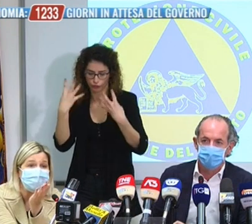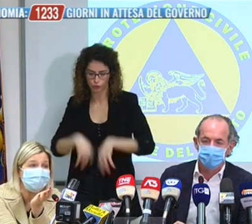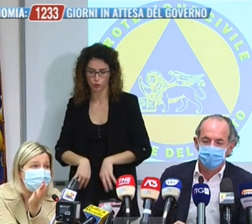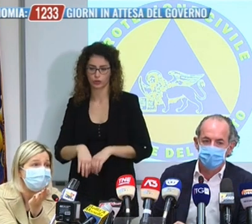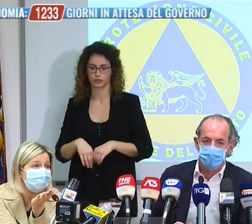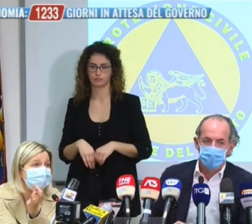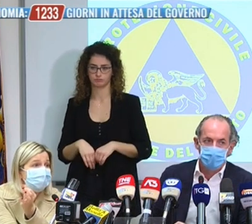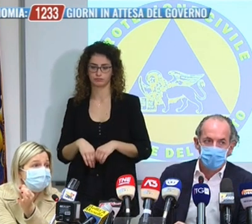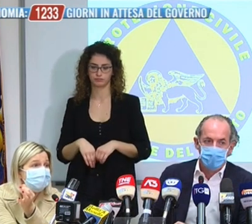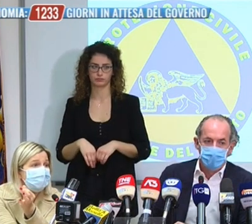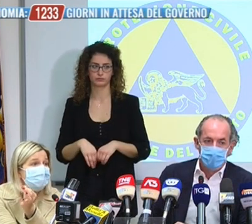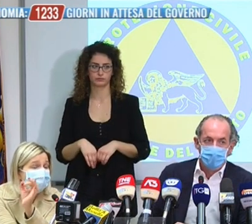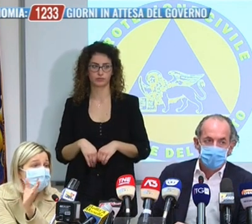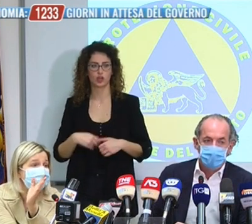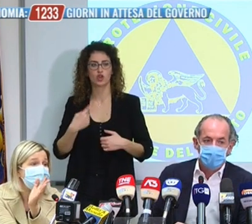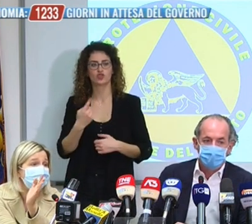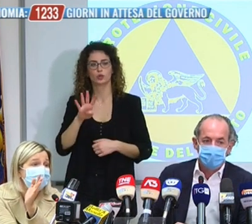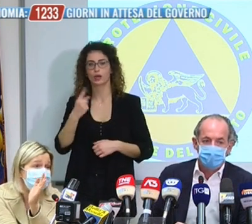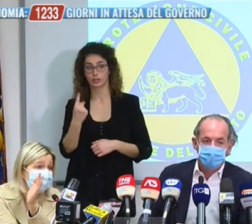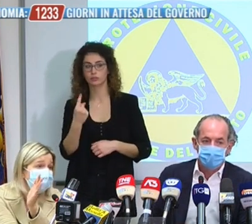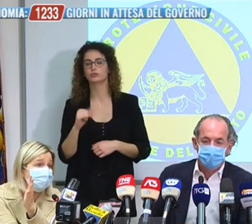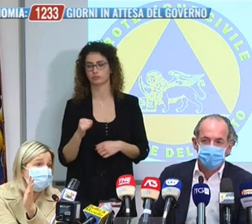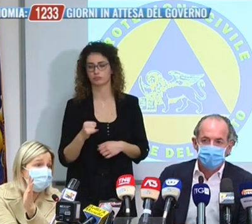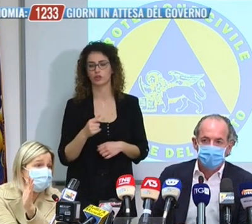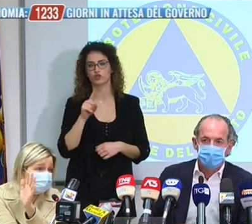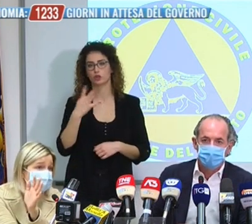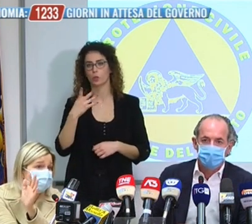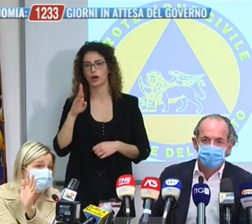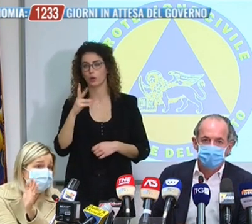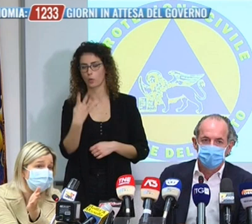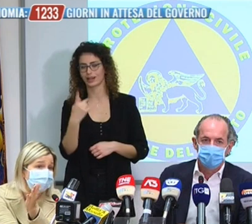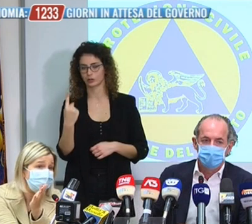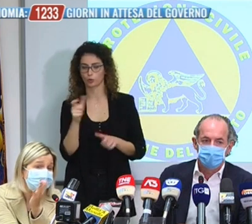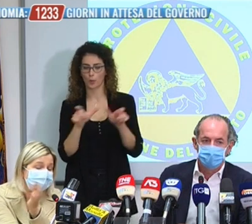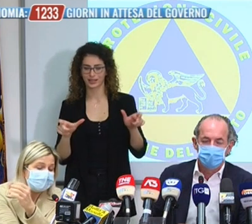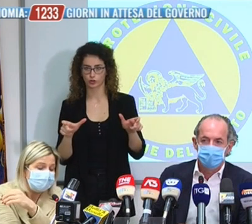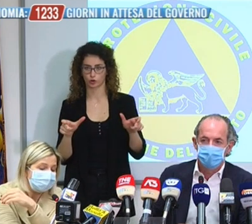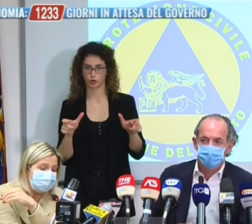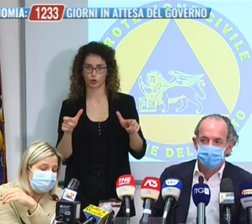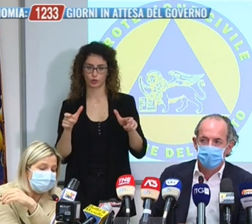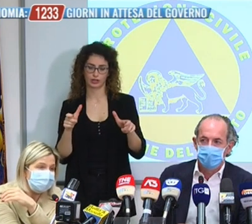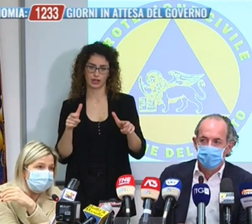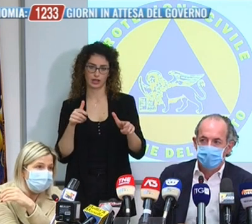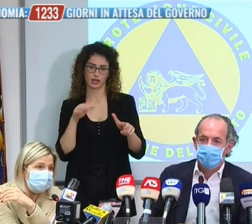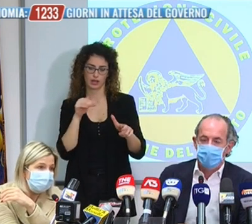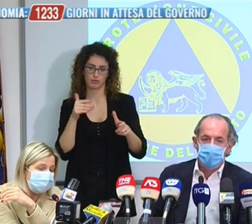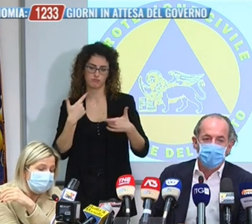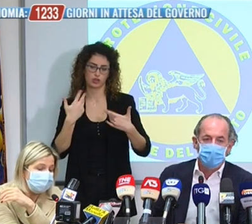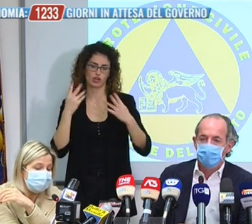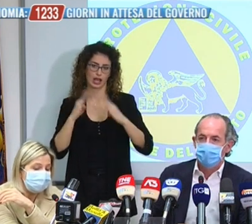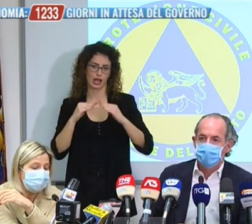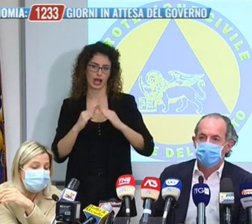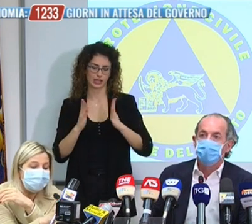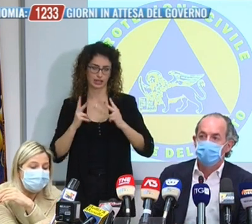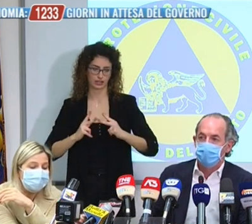30, 28.000, 41 sì, sì. Ospiti positivi, sto parlando degli ospiti. Pochissimi, non so sì, quanti.